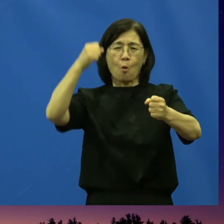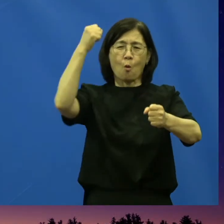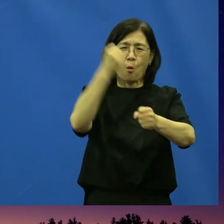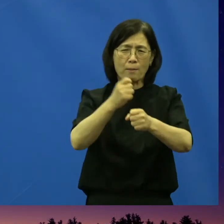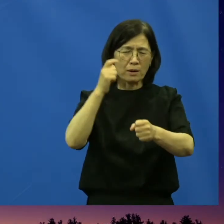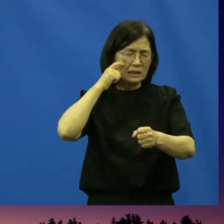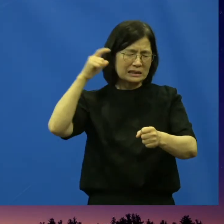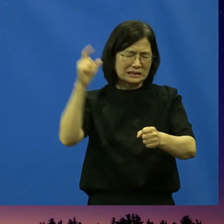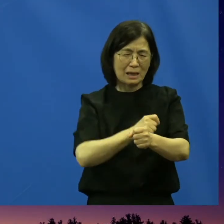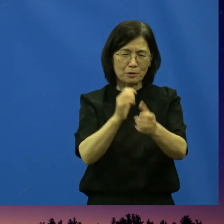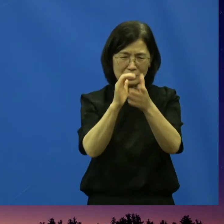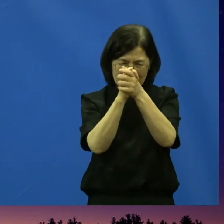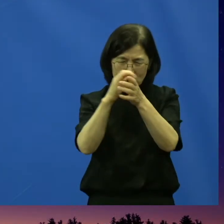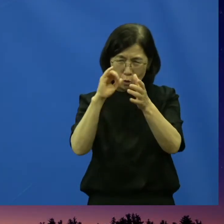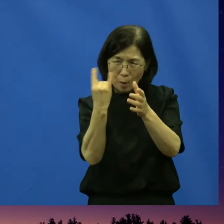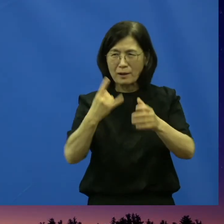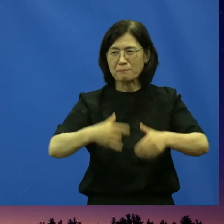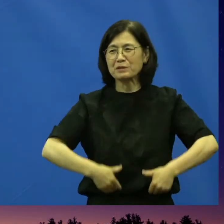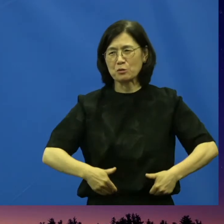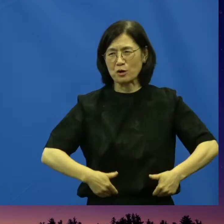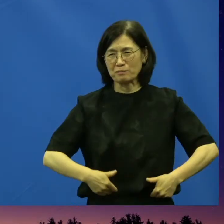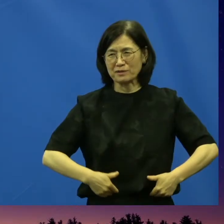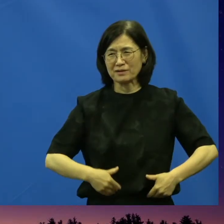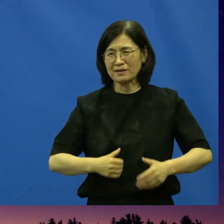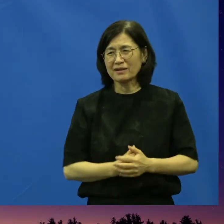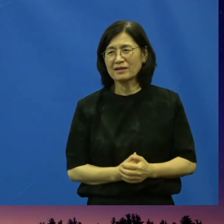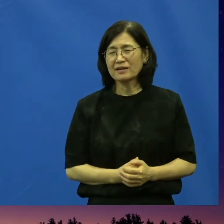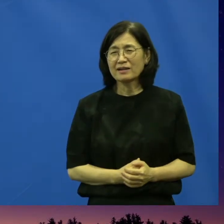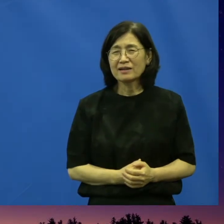매일성경 책 보니까 뒤에 영권 회복이 있더라고.